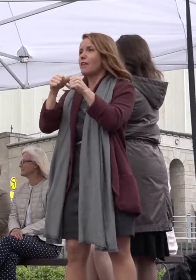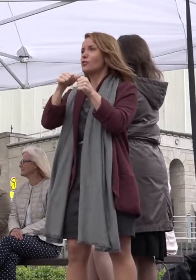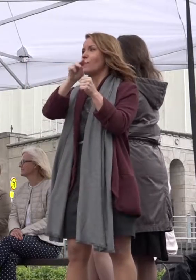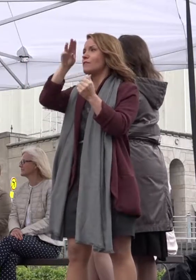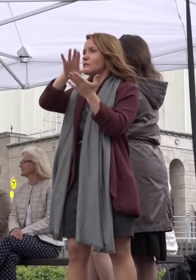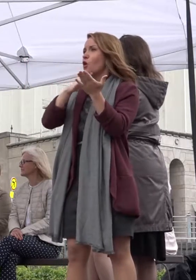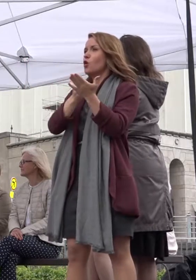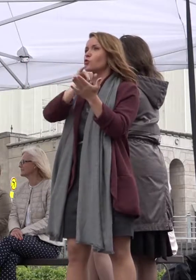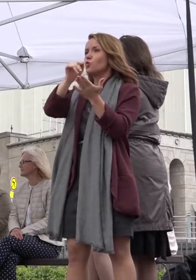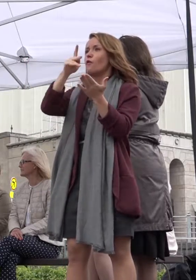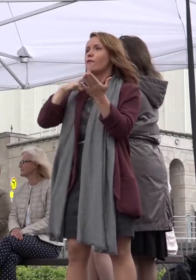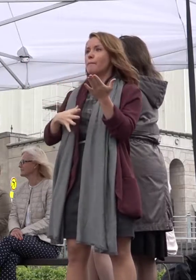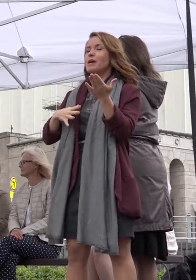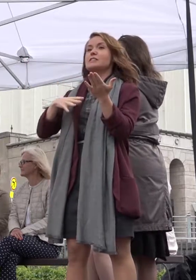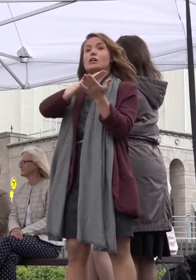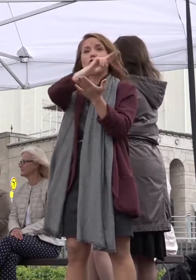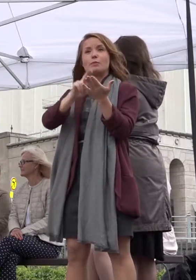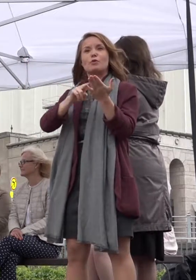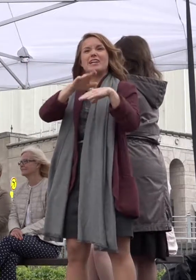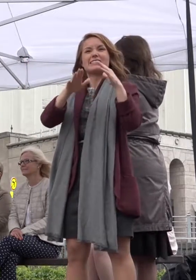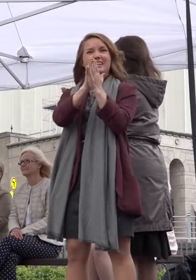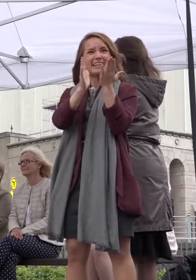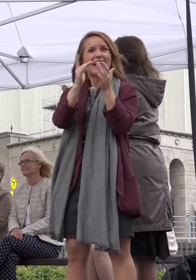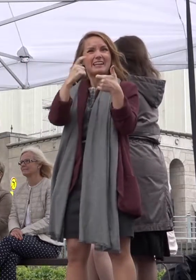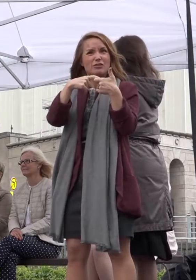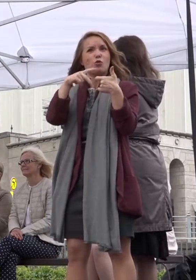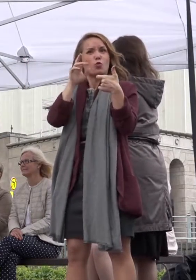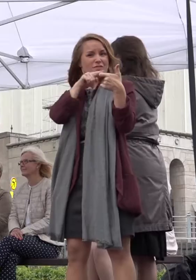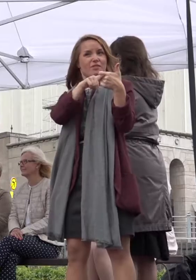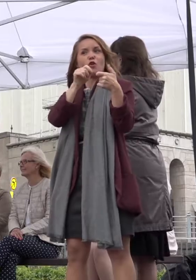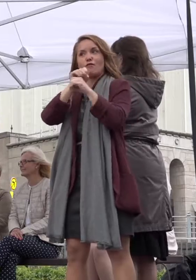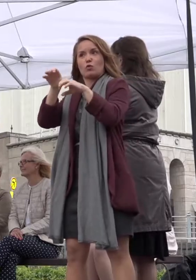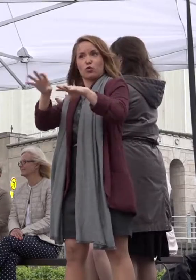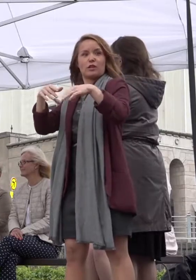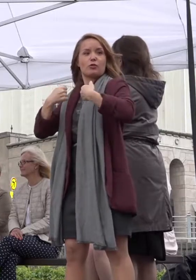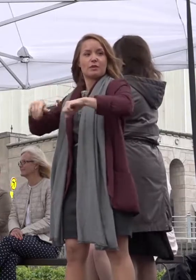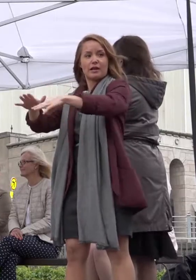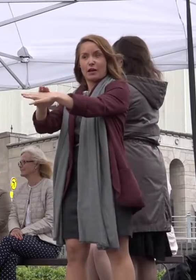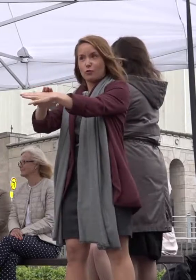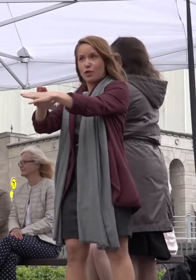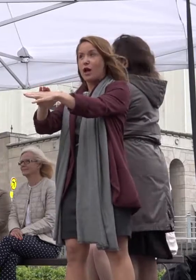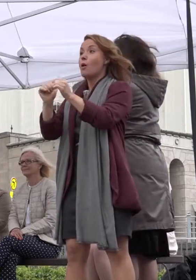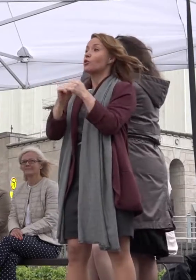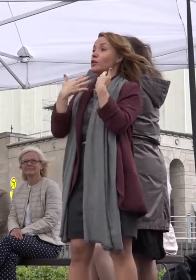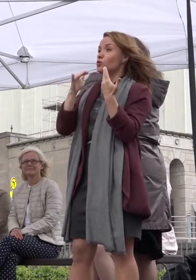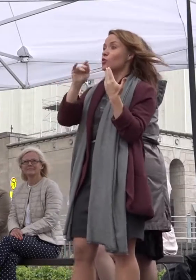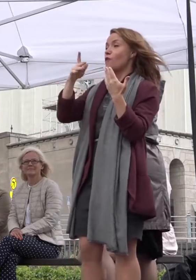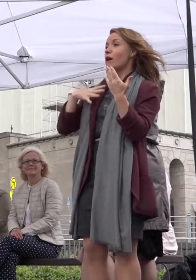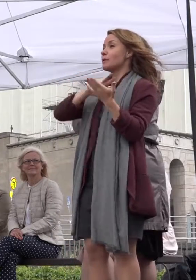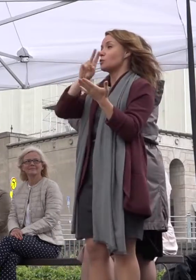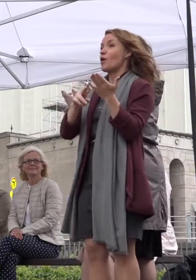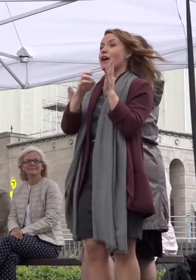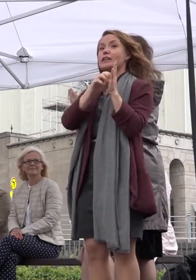YK:n vammaissopimuskäsikirja on, löytyy vaikuttamistoiminnasta. Mutta toiseksi YK:n vammaissopimuksen artikla